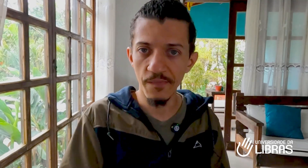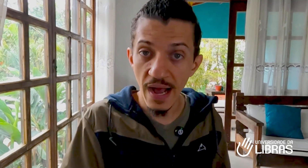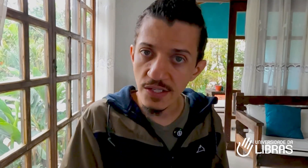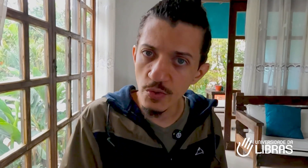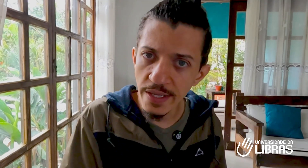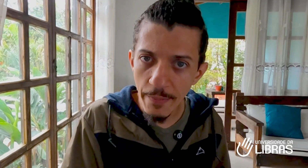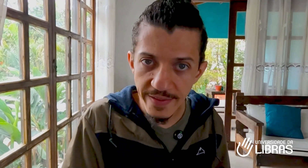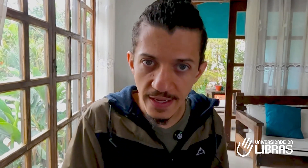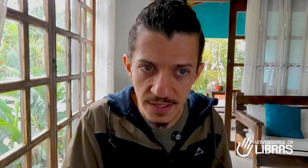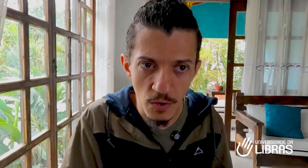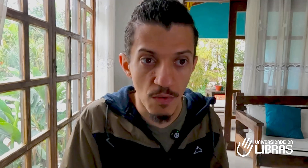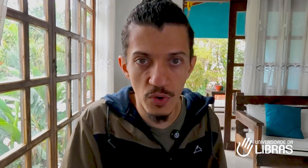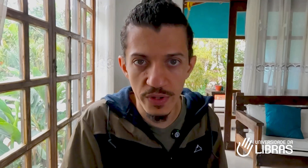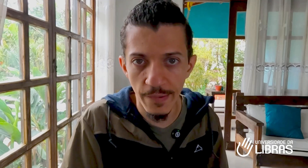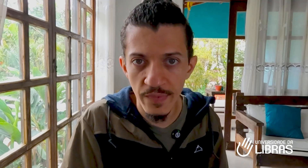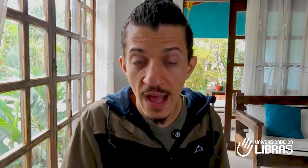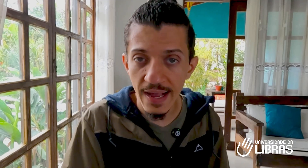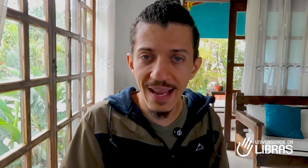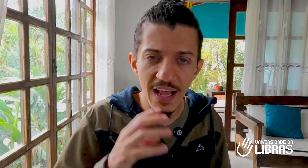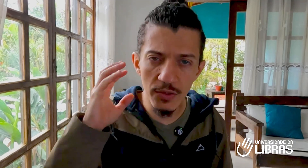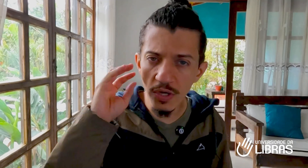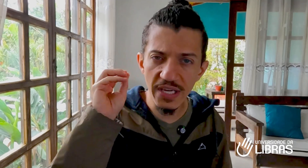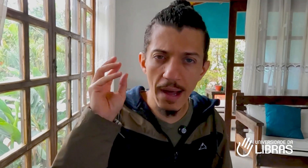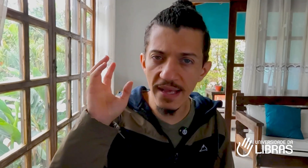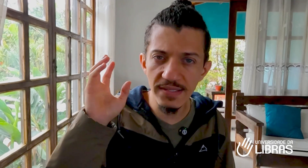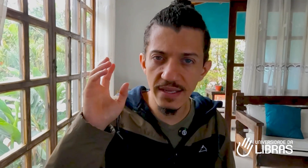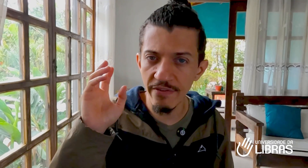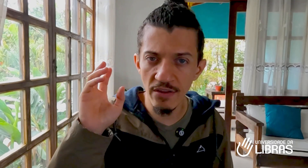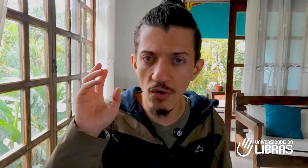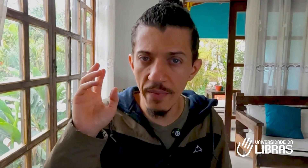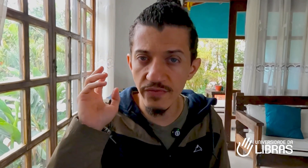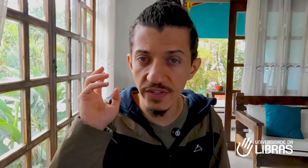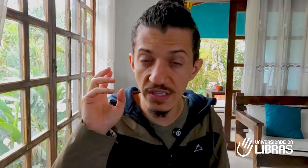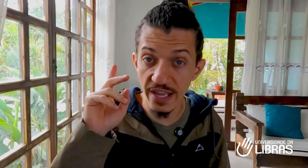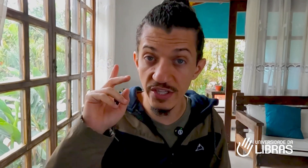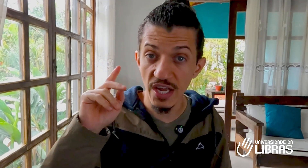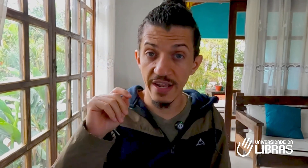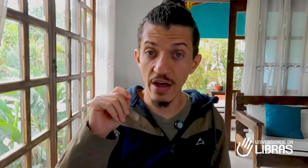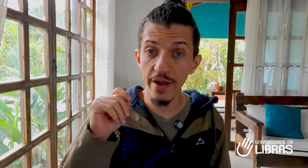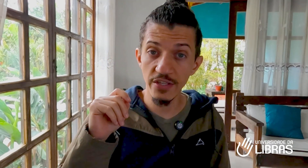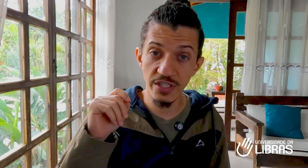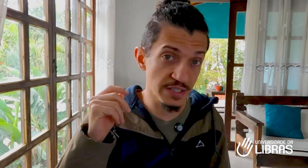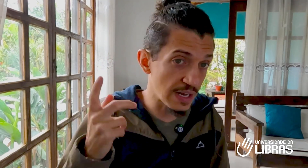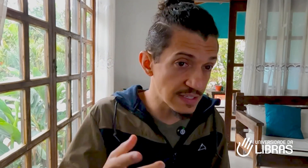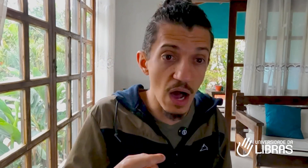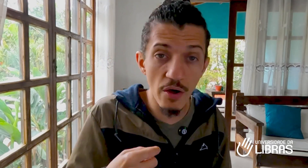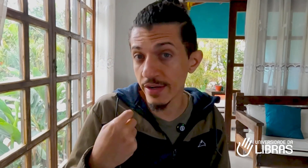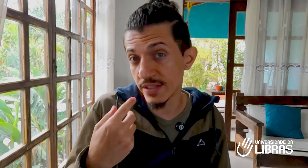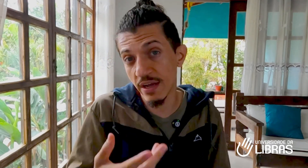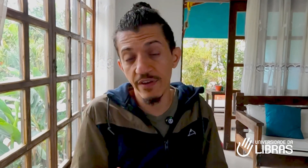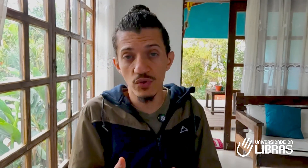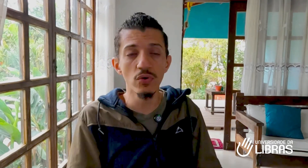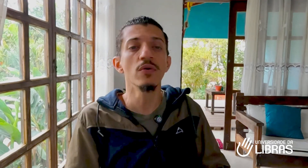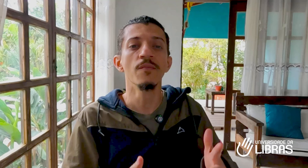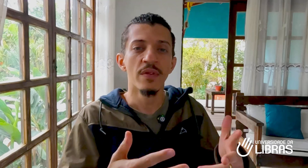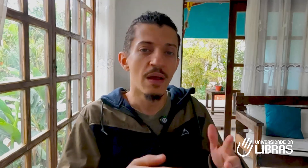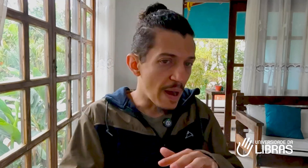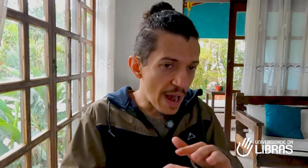sua interpretação muda. Aquela dor de cabeça que eventualmente você sente na hora de sinalizar, na hora que você está vendo o surdo, para